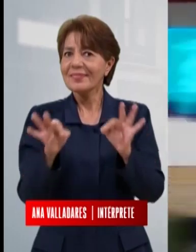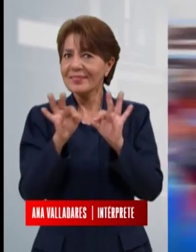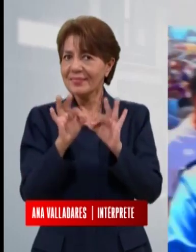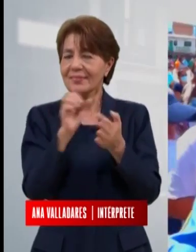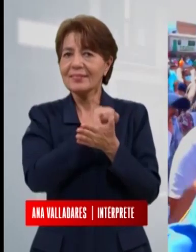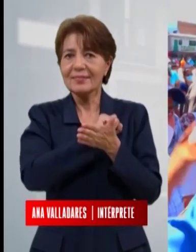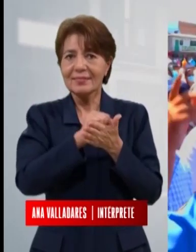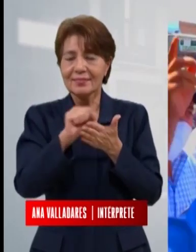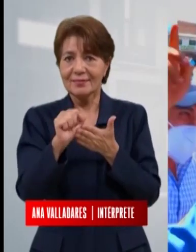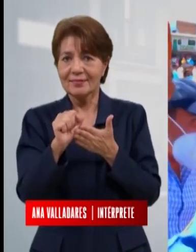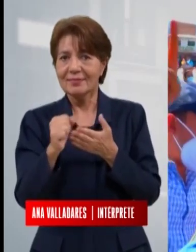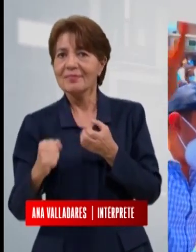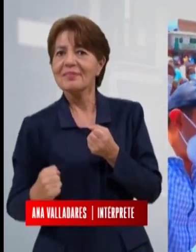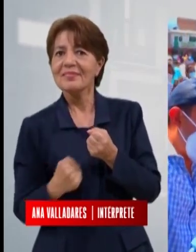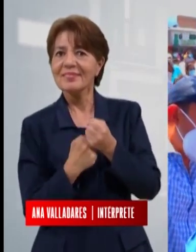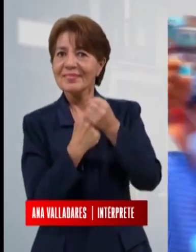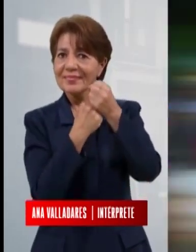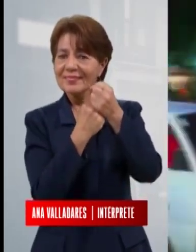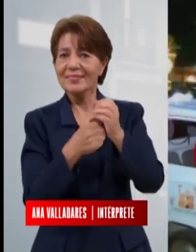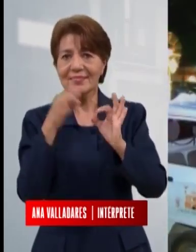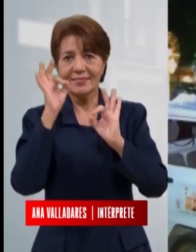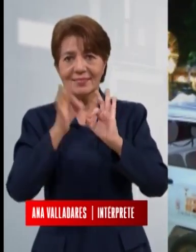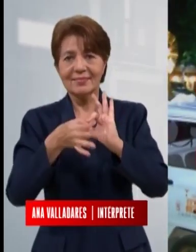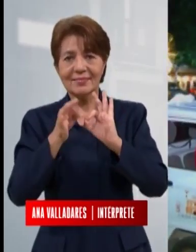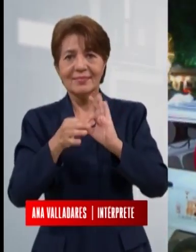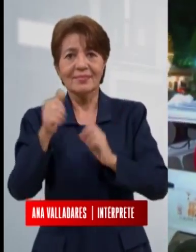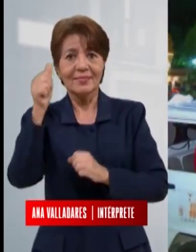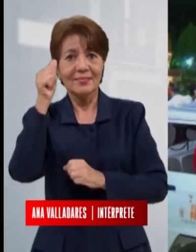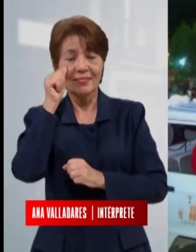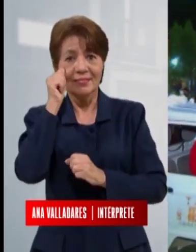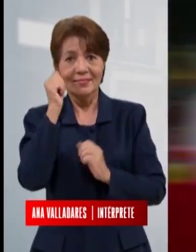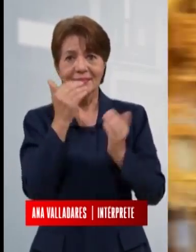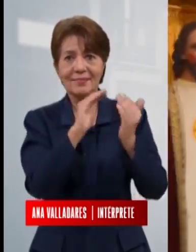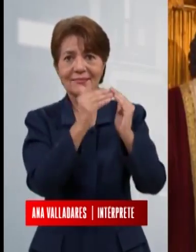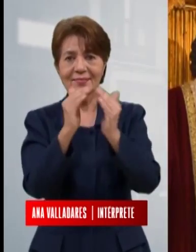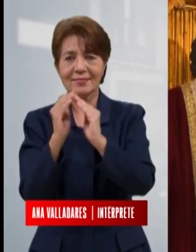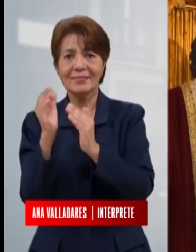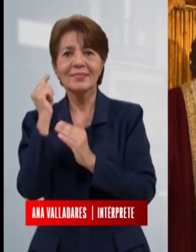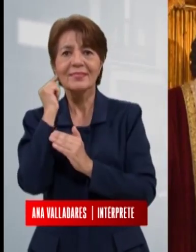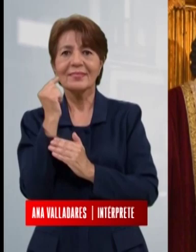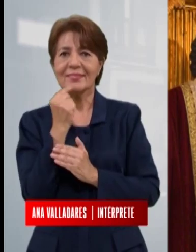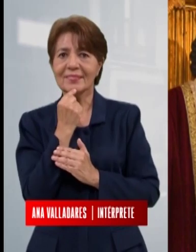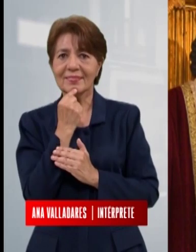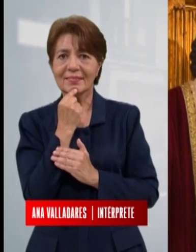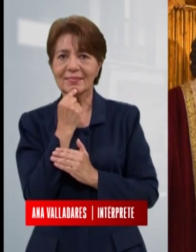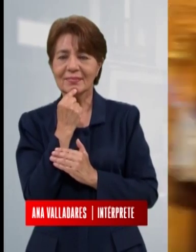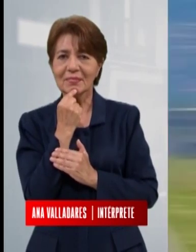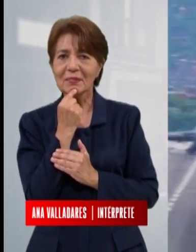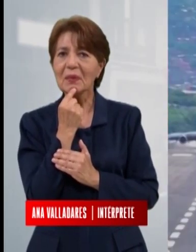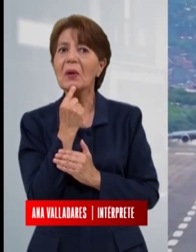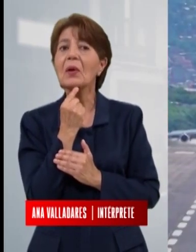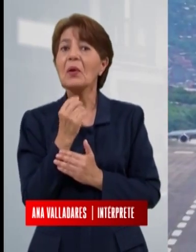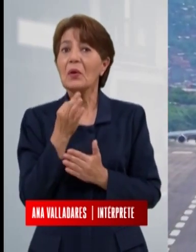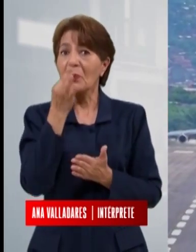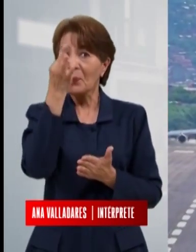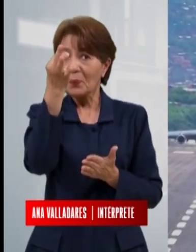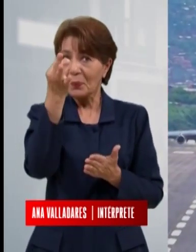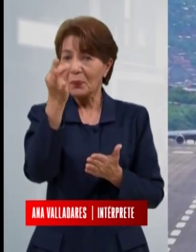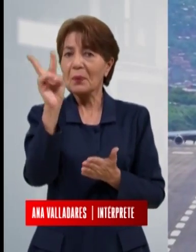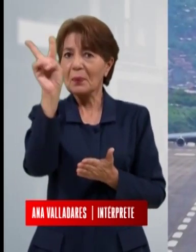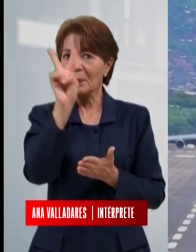semana bajo la interpretación de Ana Valladares para la comunidad sorda los esperamos la